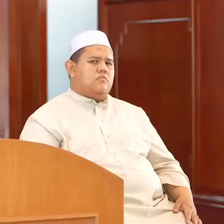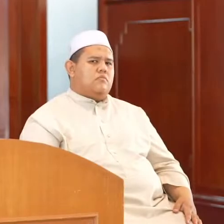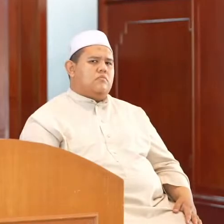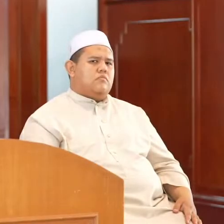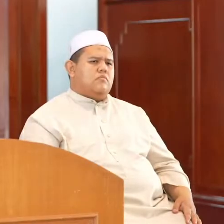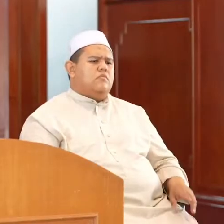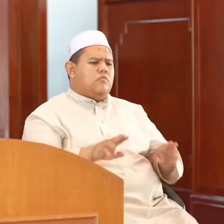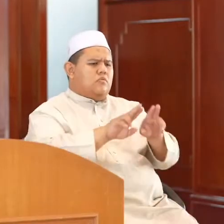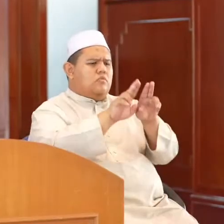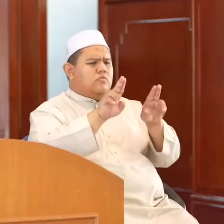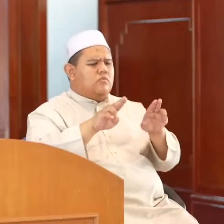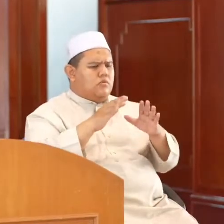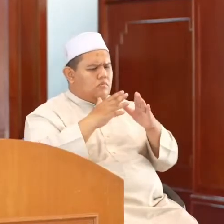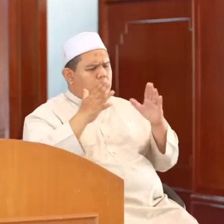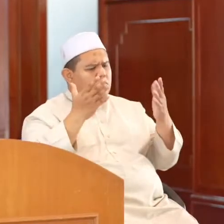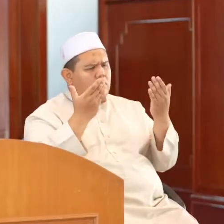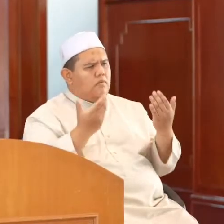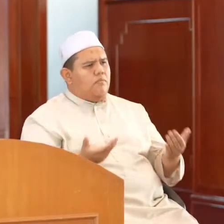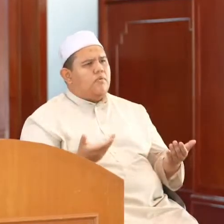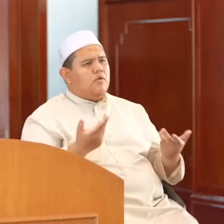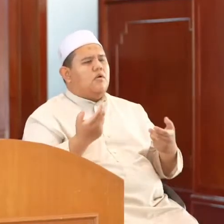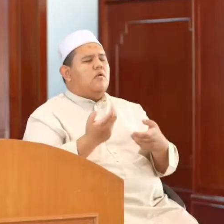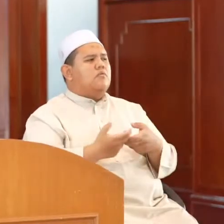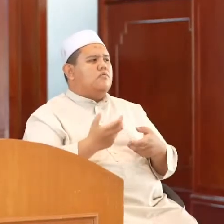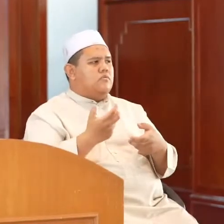satu ujian yang besar, payah.